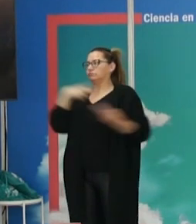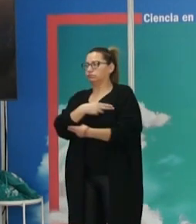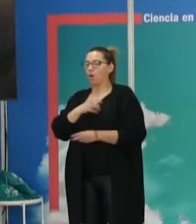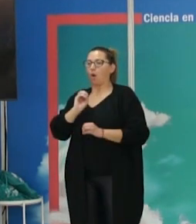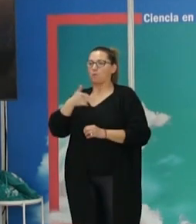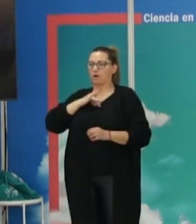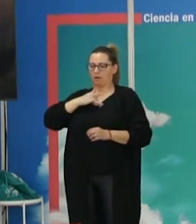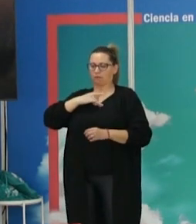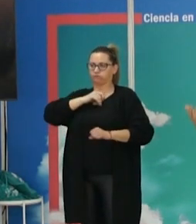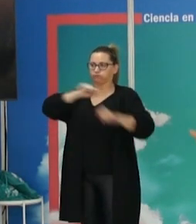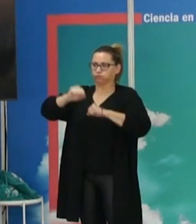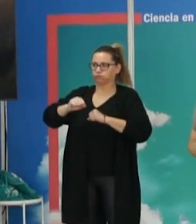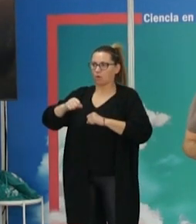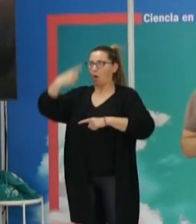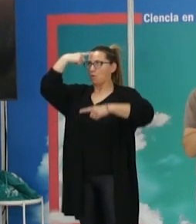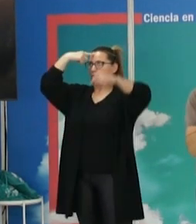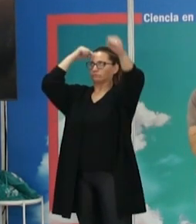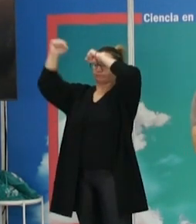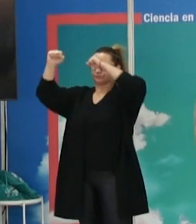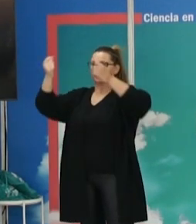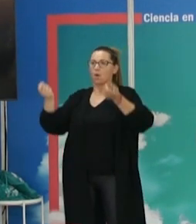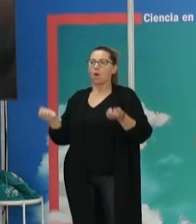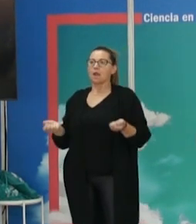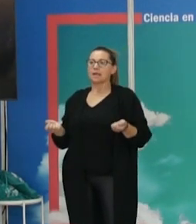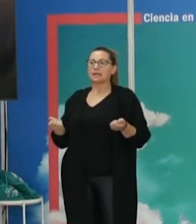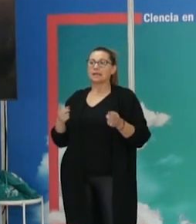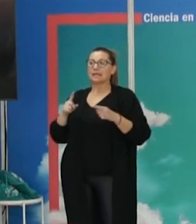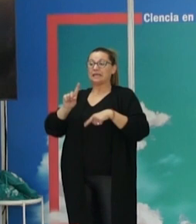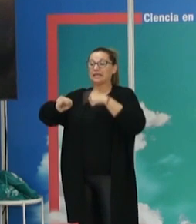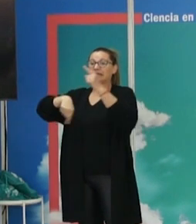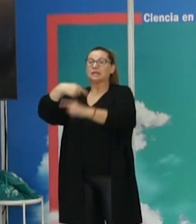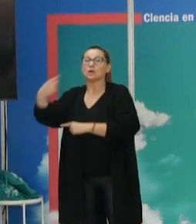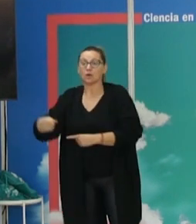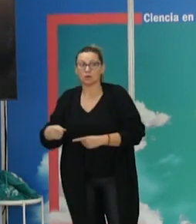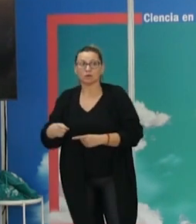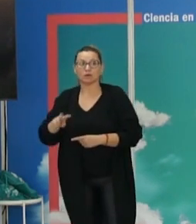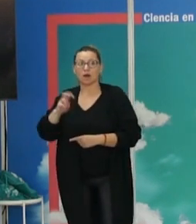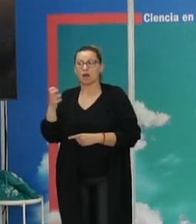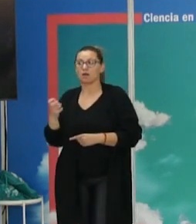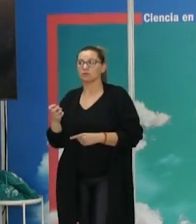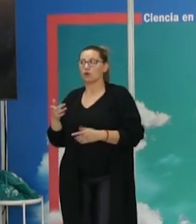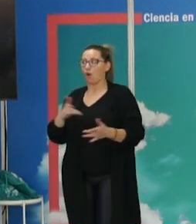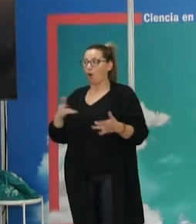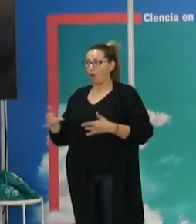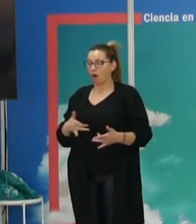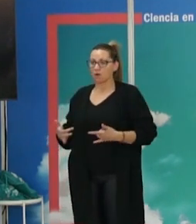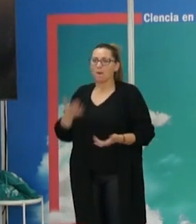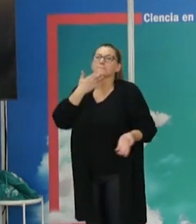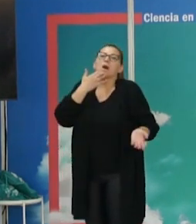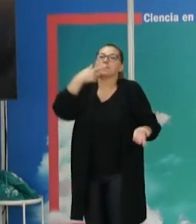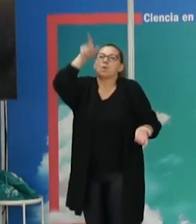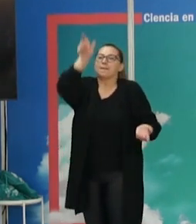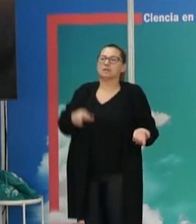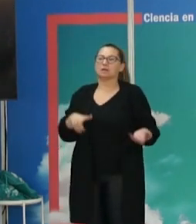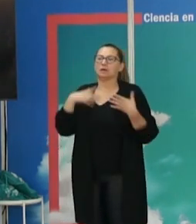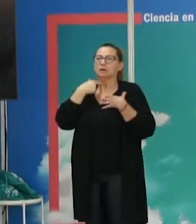circulatorio o por un fallo neurológico, cerebral, y de forma muy seguida las otras funciones, por ejemplo, si alguien se